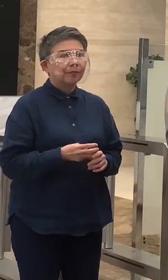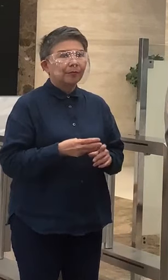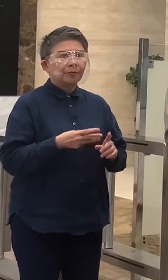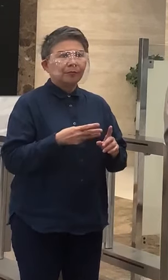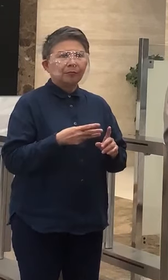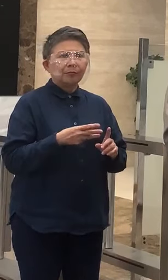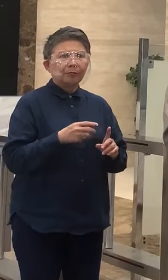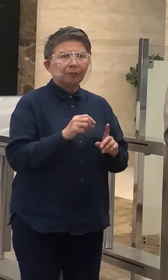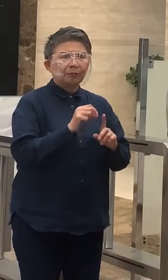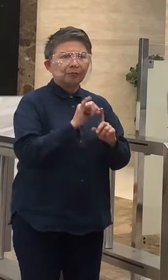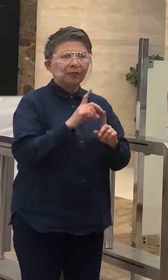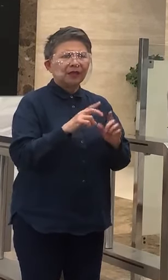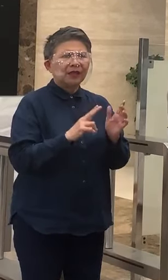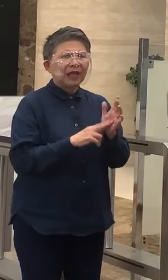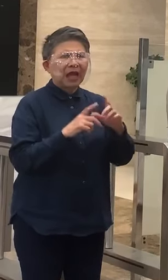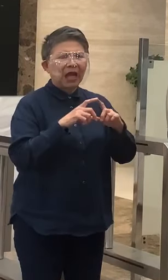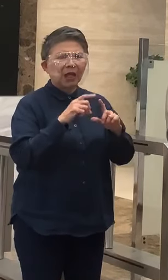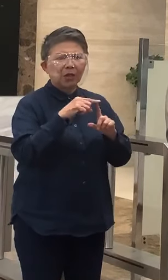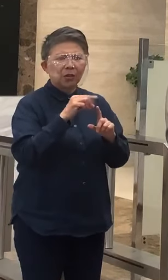hai hai